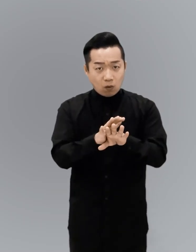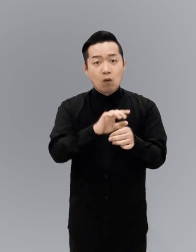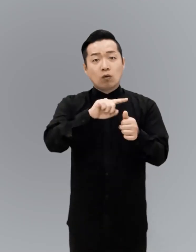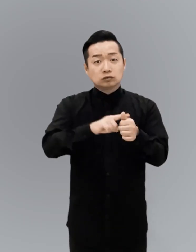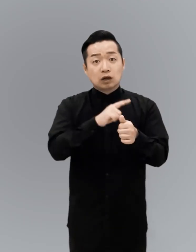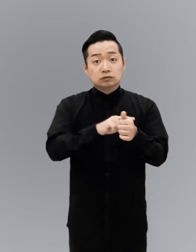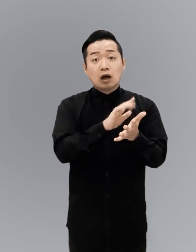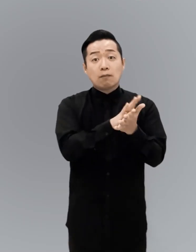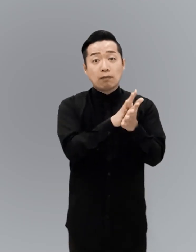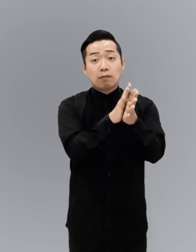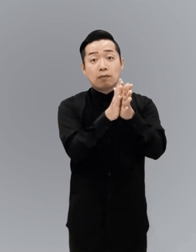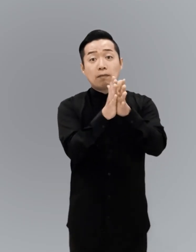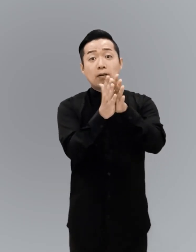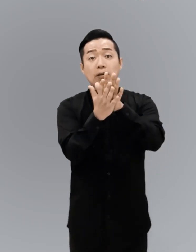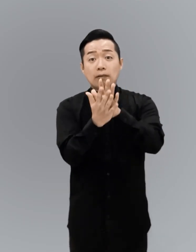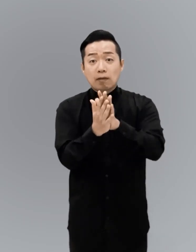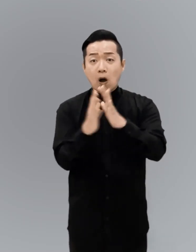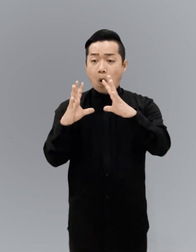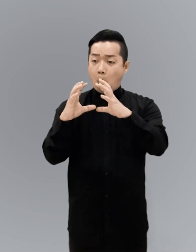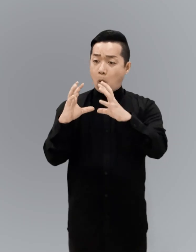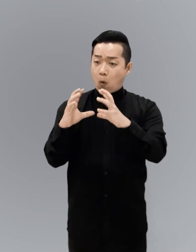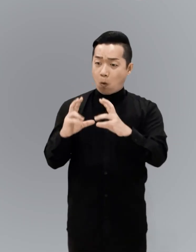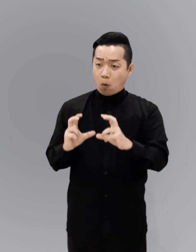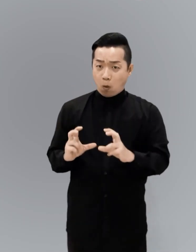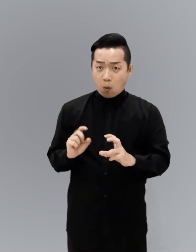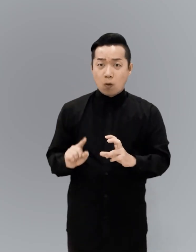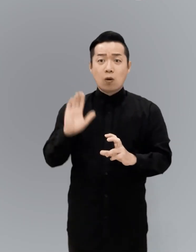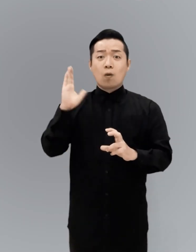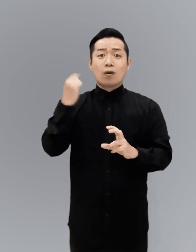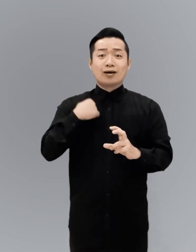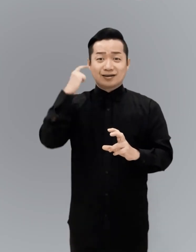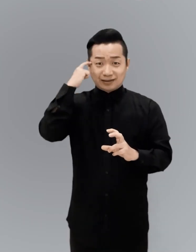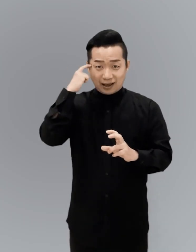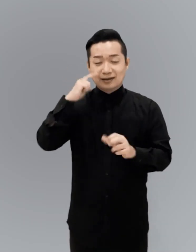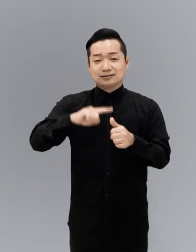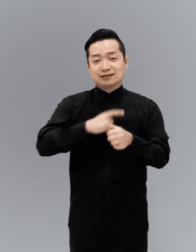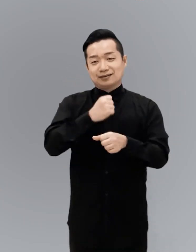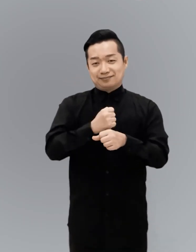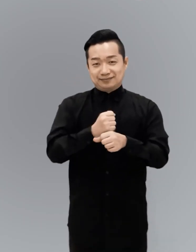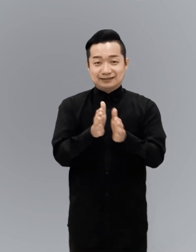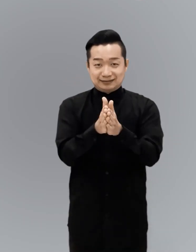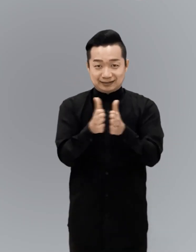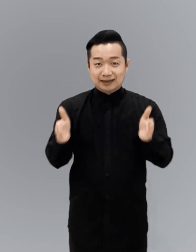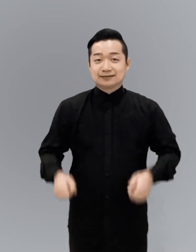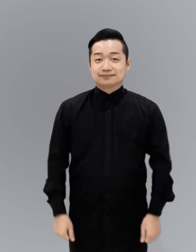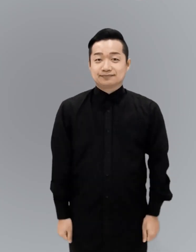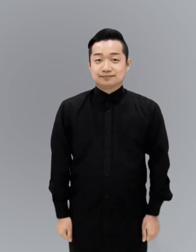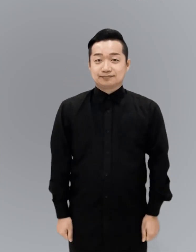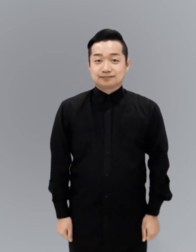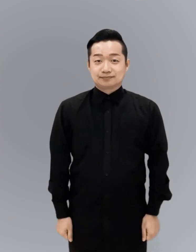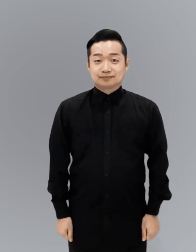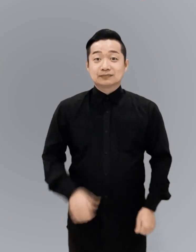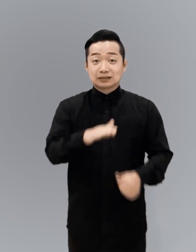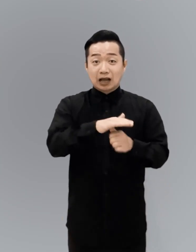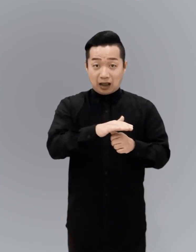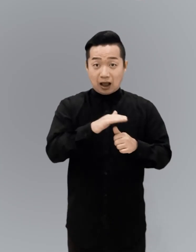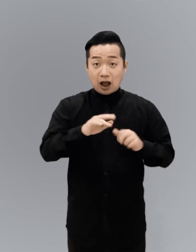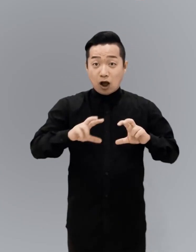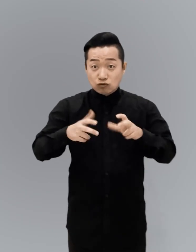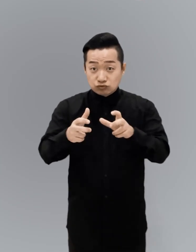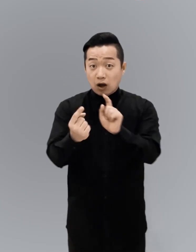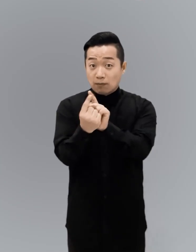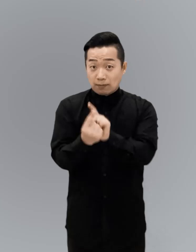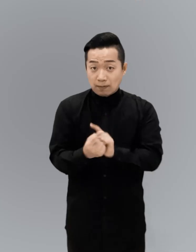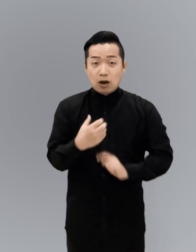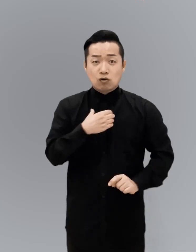없어지고 그럼 점차 둥글둥글 공이 되겠네 라고 생각이 들어져서 만들게 되었습니다. 아이가